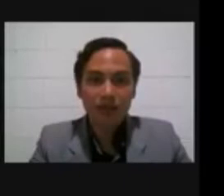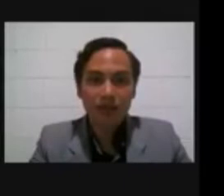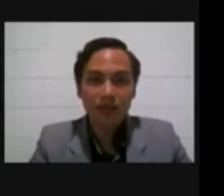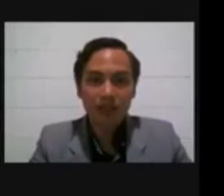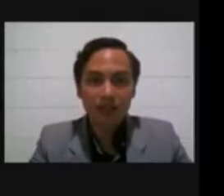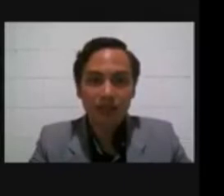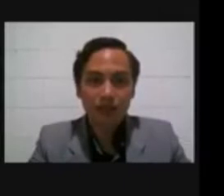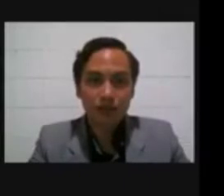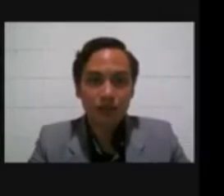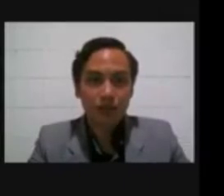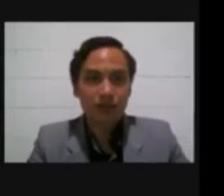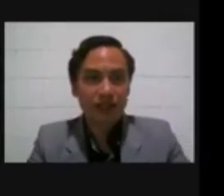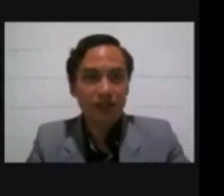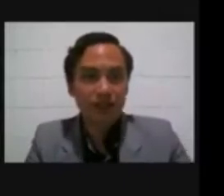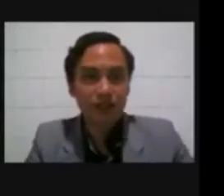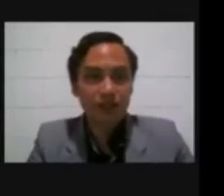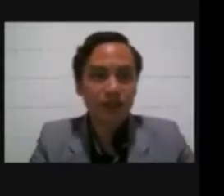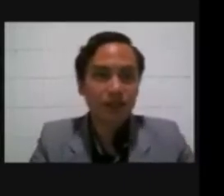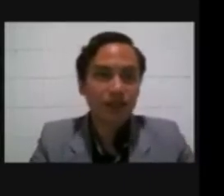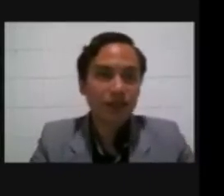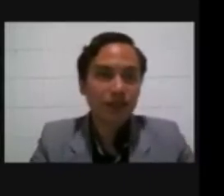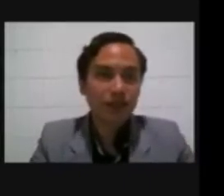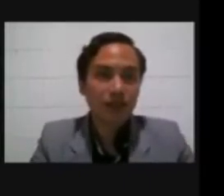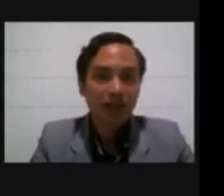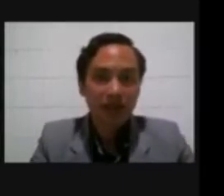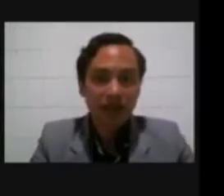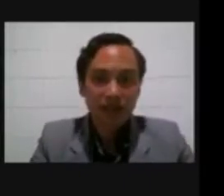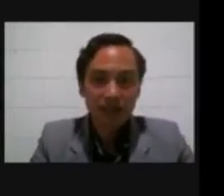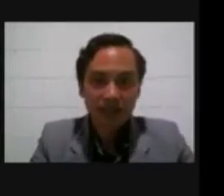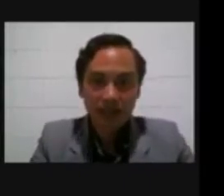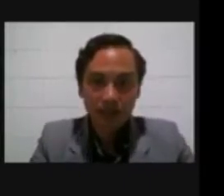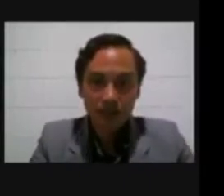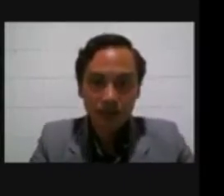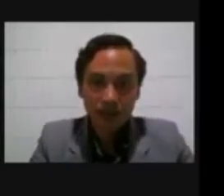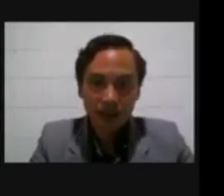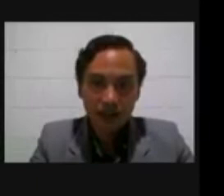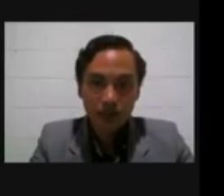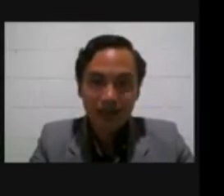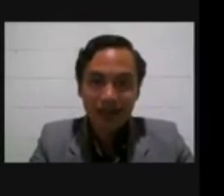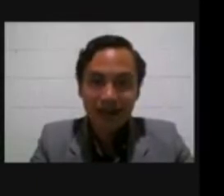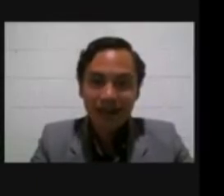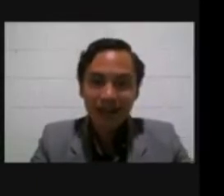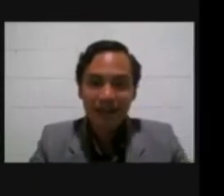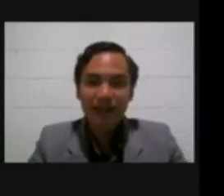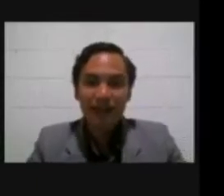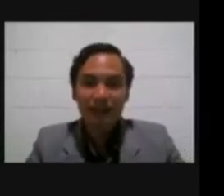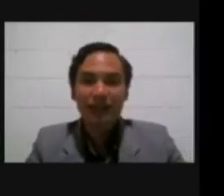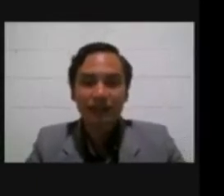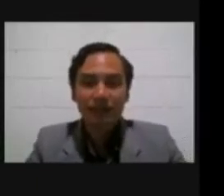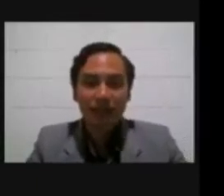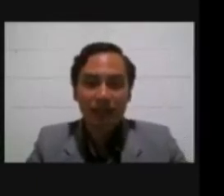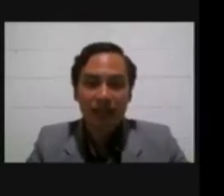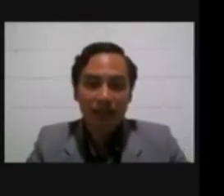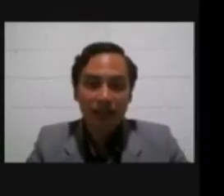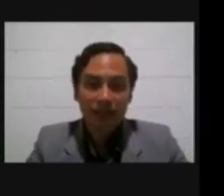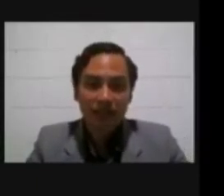vamos viendo esos otros términos. A ver qué más tenemos. Una carga, dicen, sí.